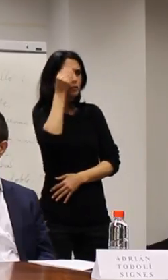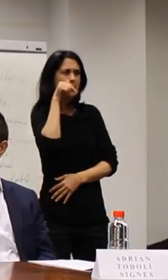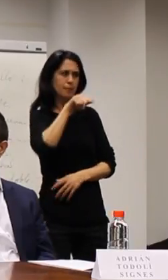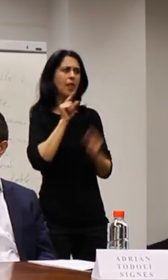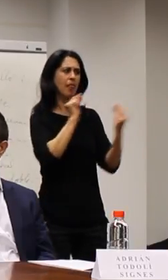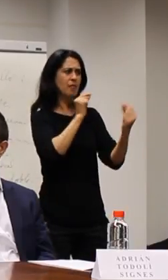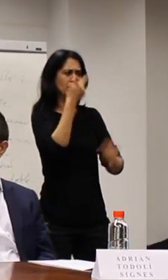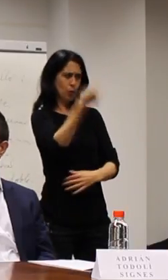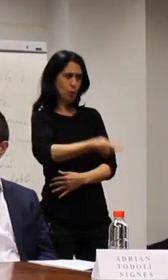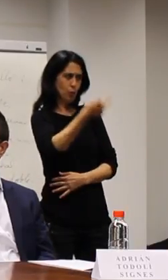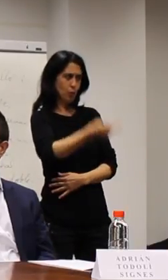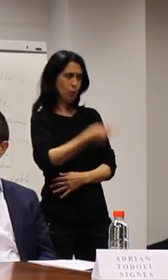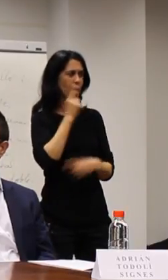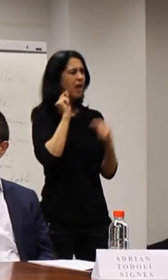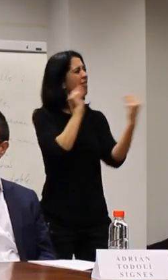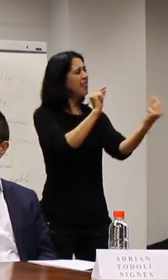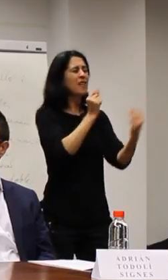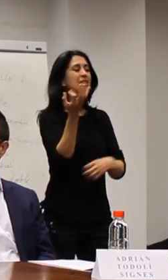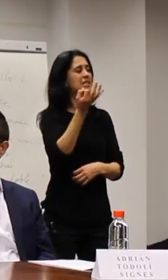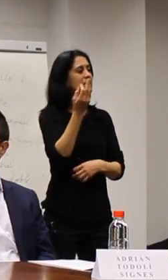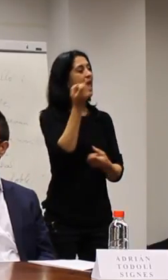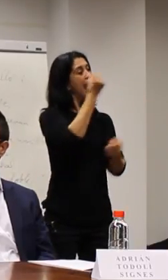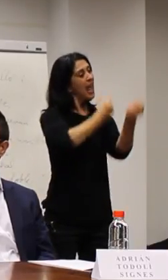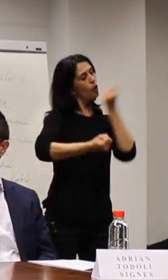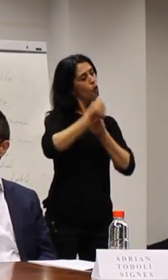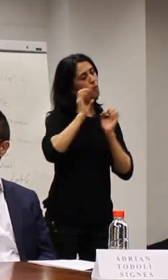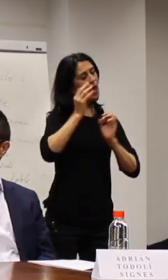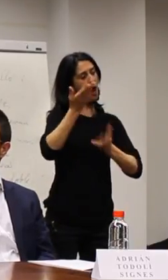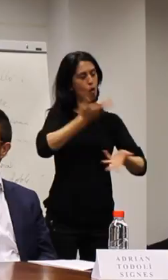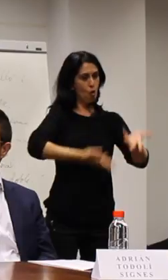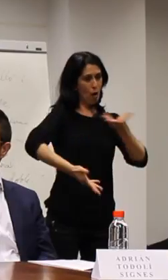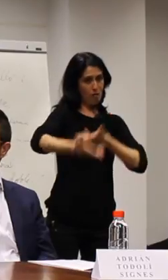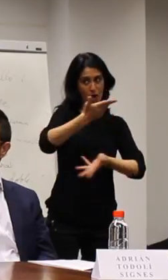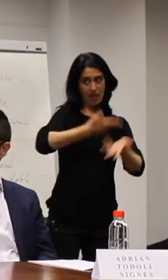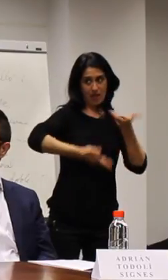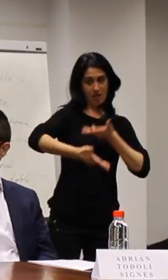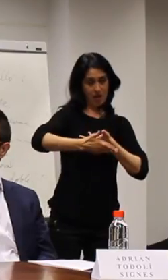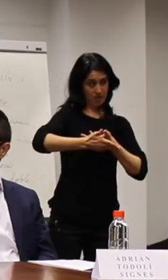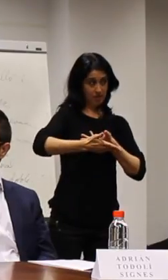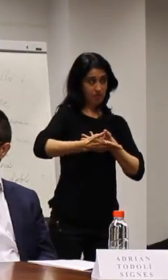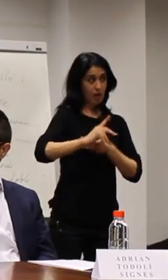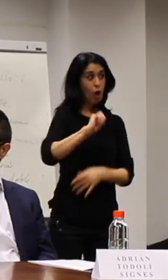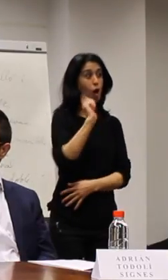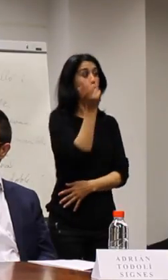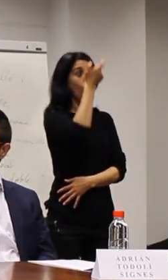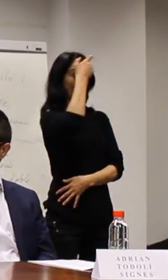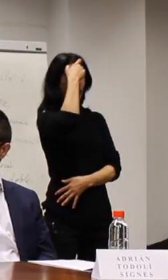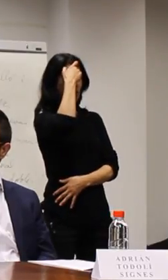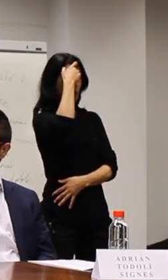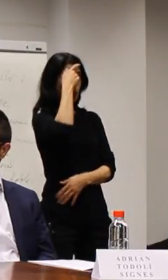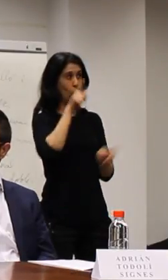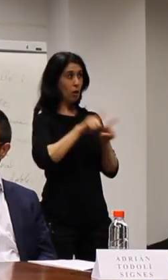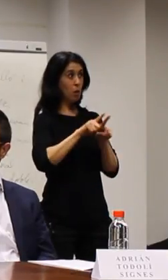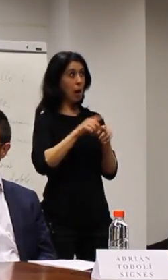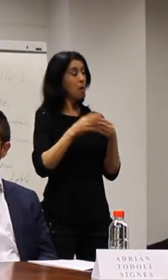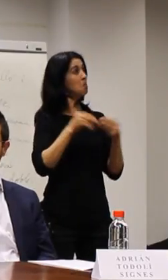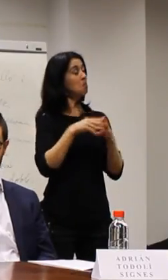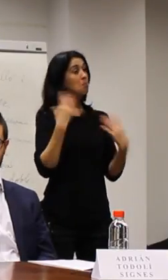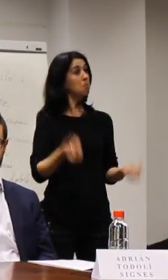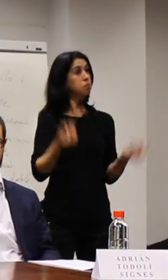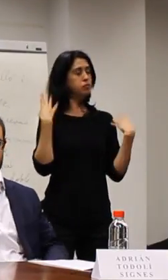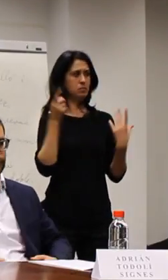important. Un debat sobre l'economia col·laborativa, que és un concepte que no deixa a ningú indiferent i que